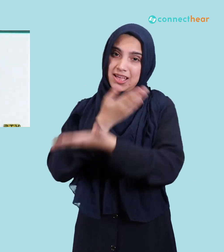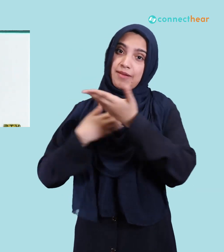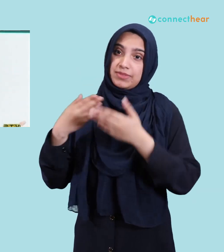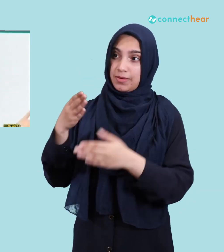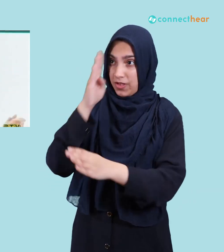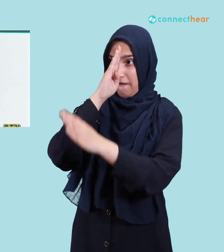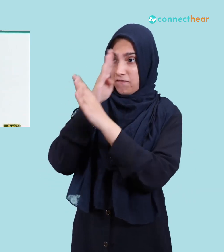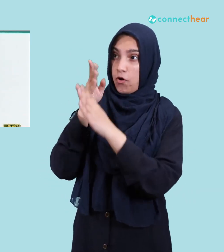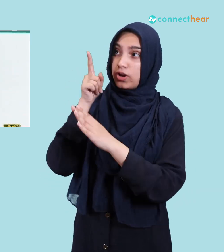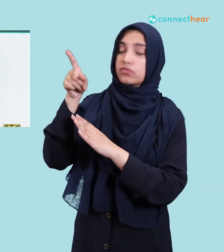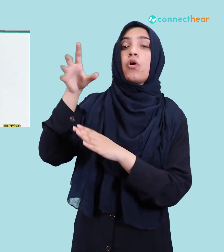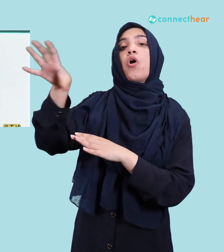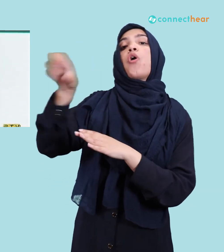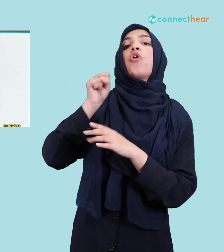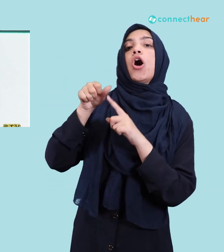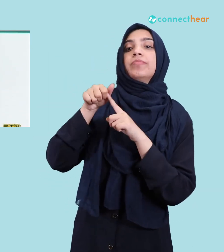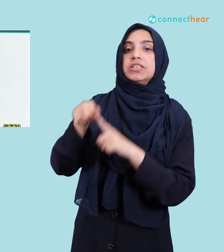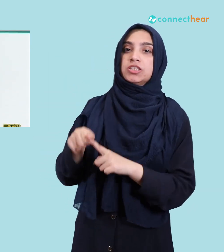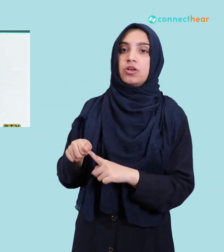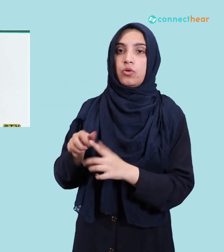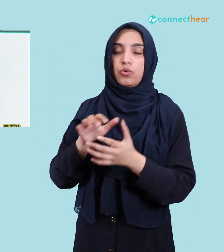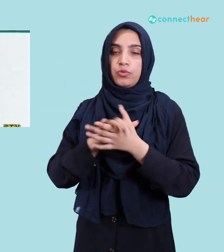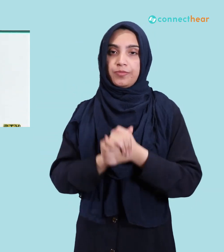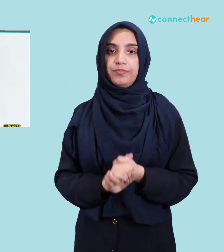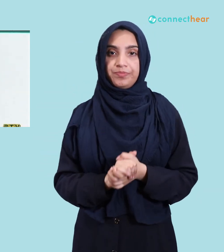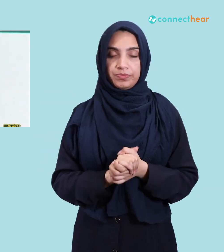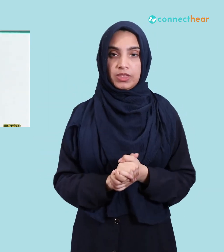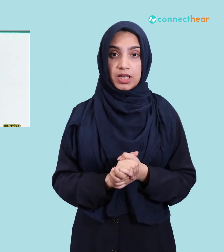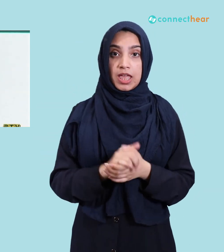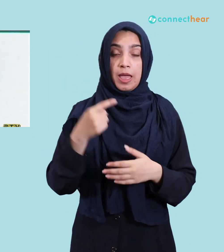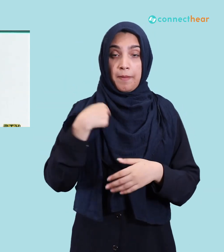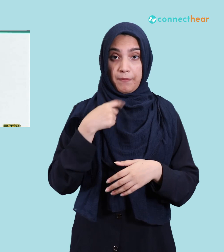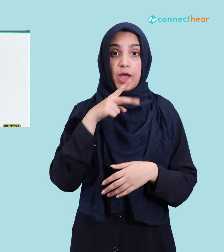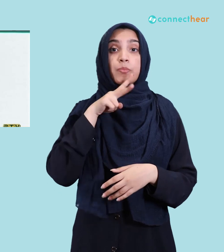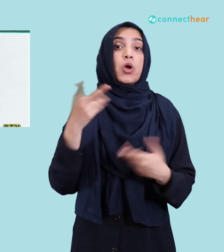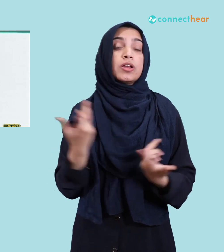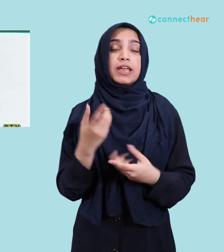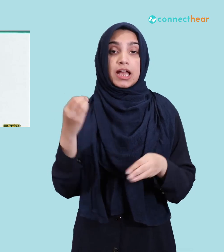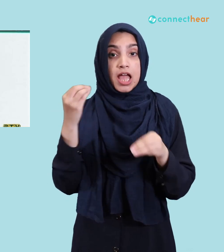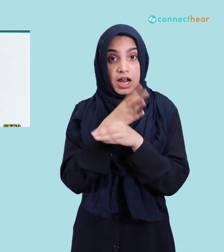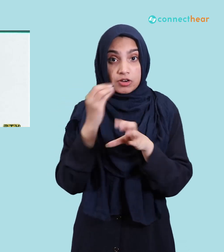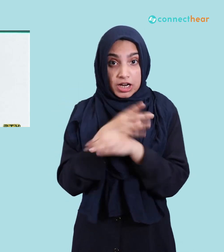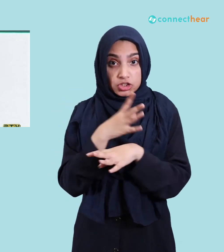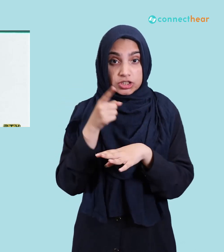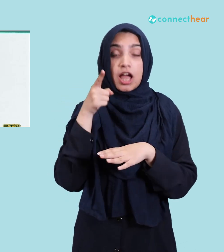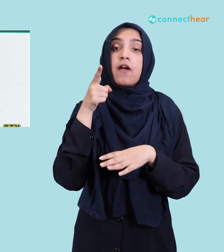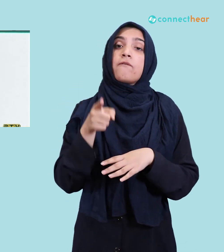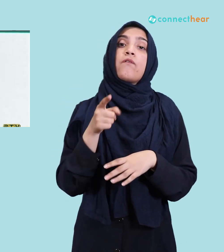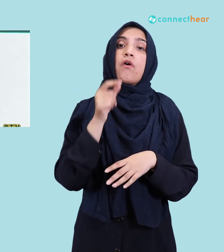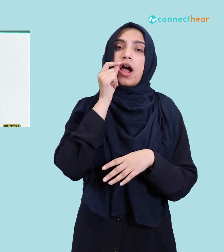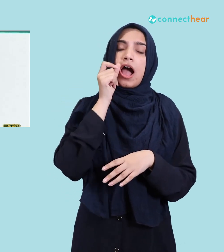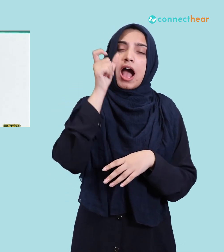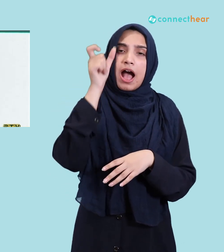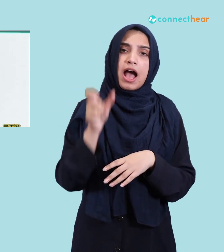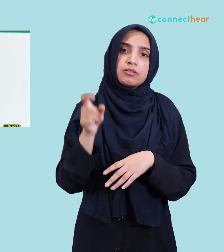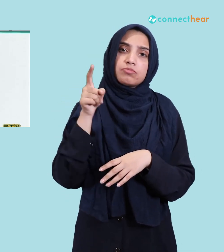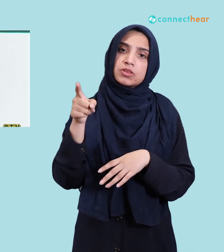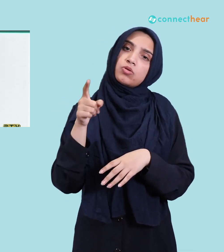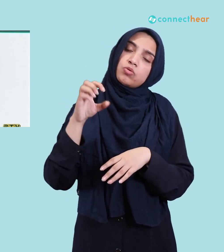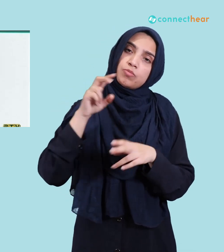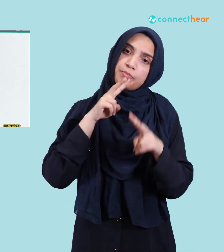میں رشیا کے اکنامک زون کے لیے ایک چیف منسٹر صاحب آپ کو پہلے ایک وارننگ دے